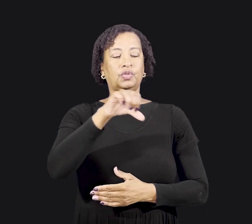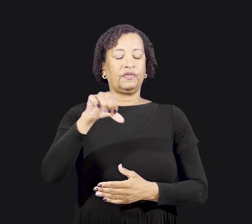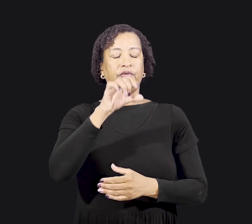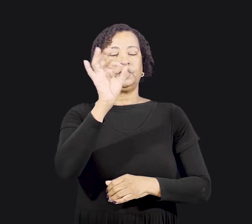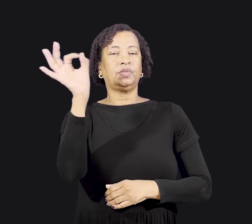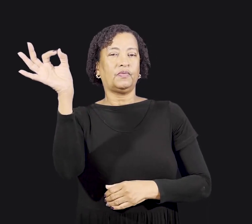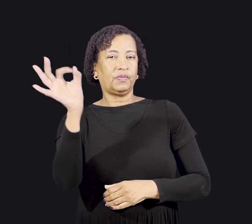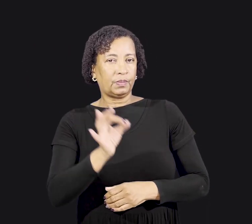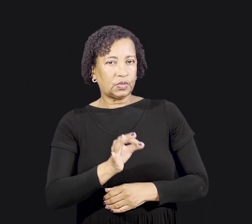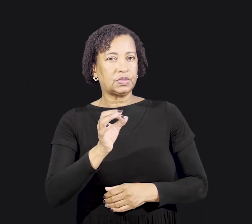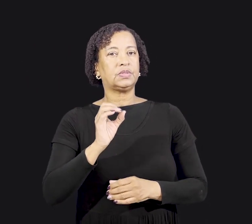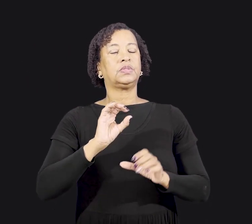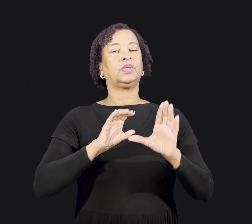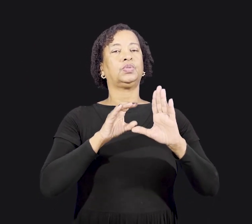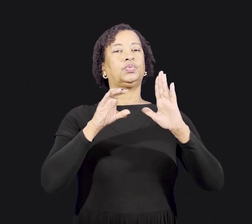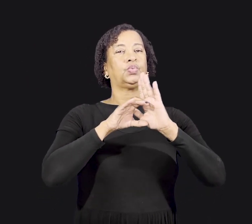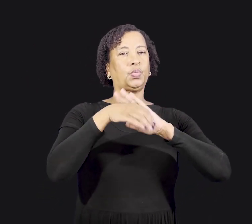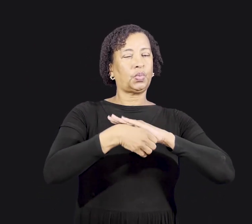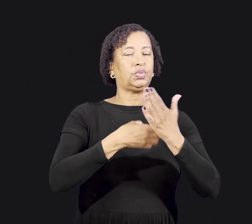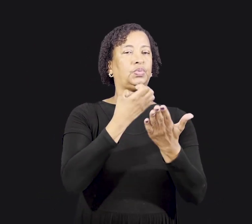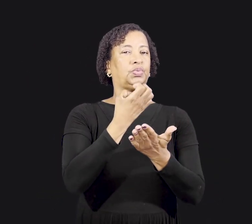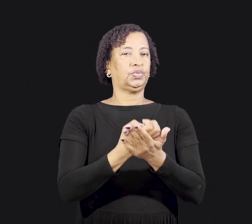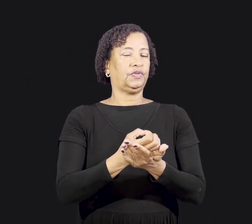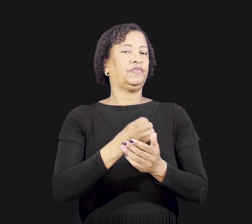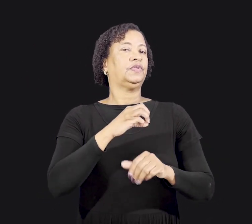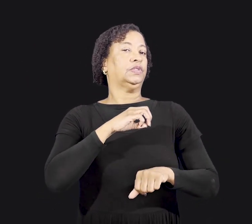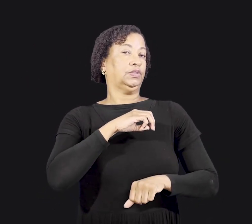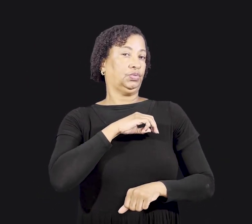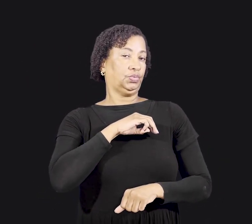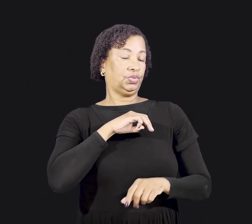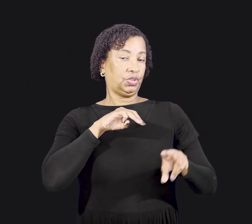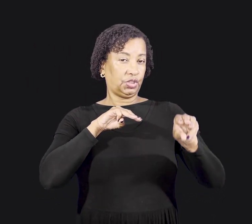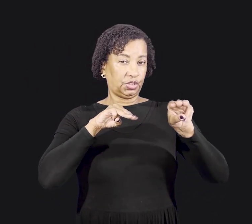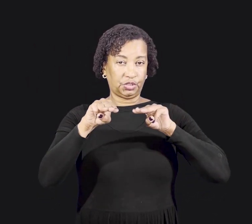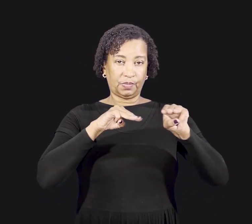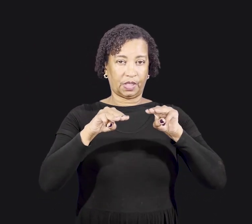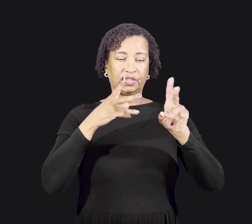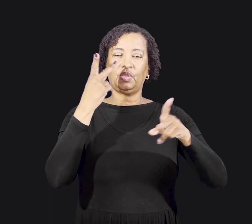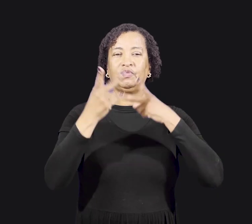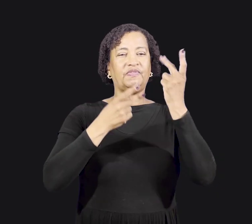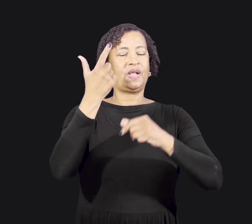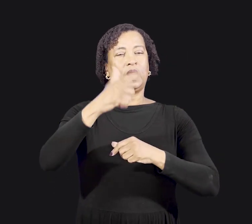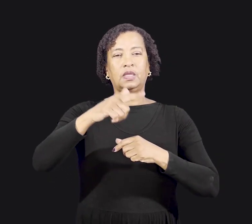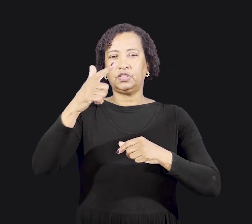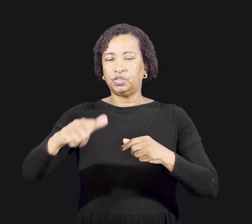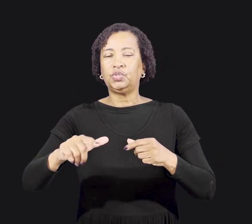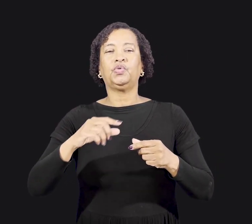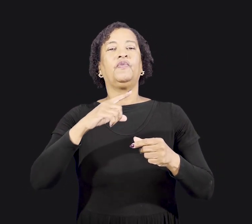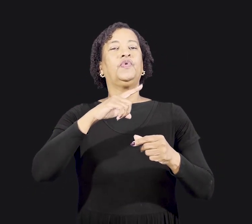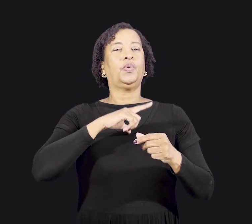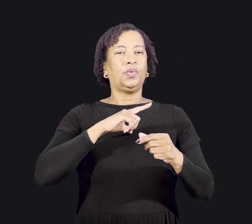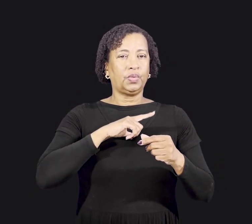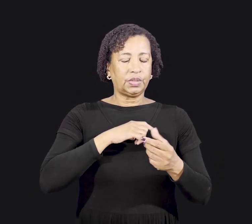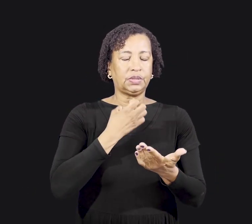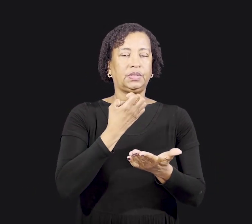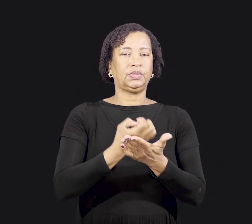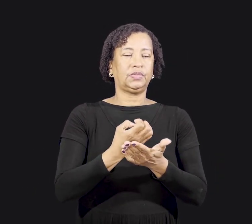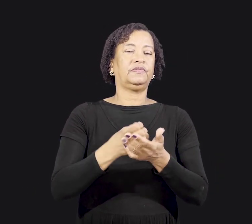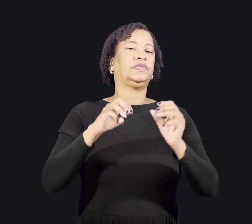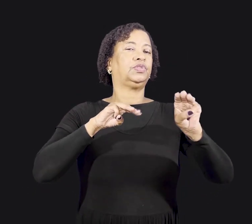do conteúdo do Evangelho de Marcos. Portanto, não repetirei os comentários sobre as passagens presentes também no Evangelho de